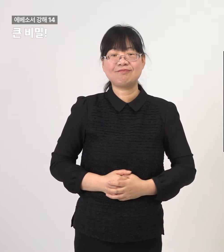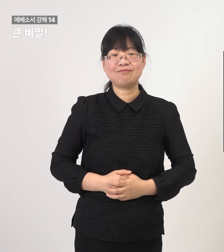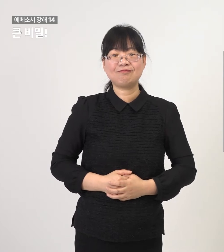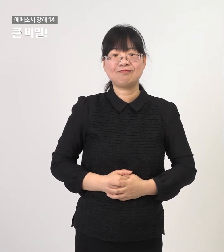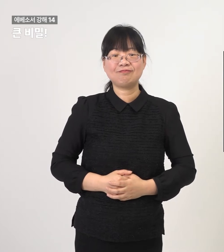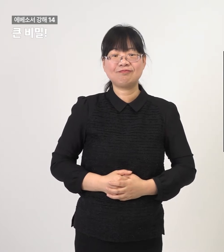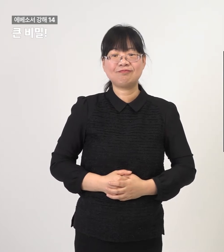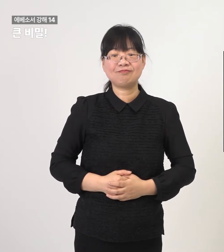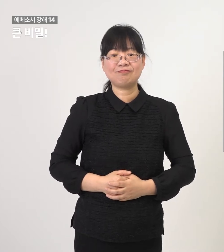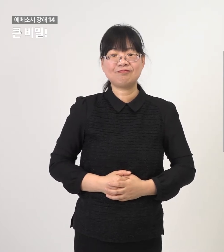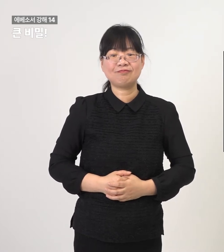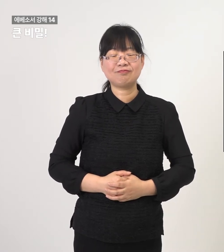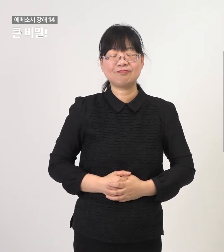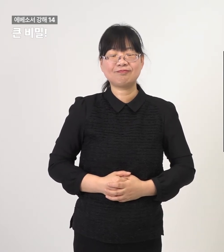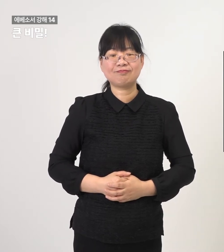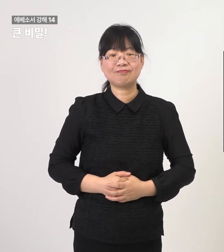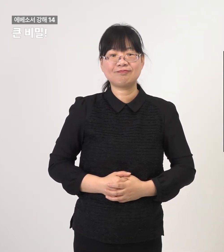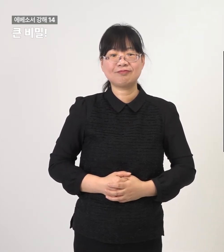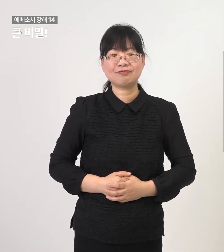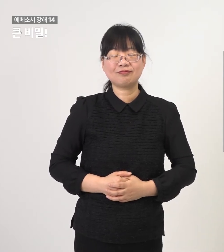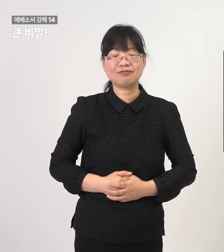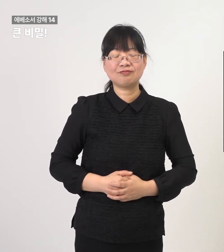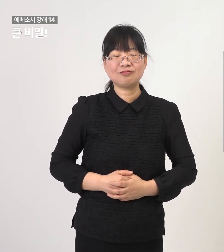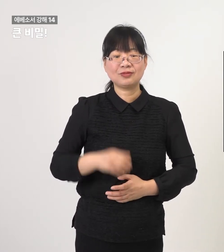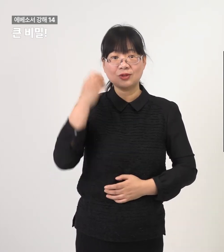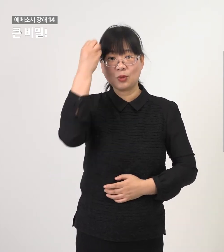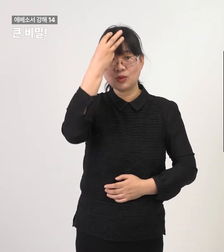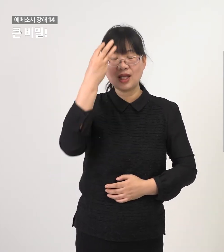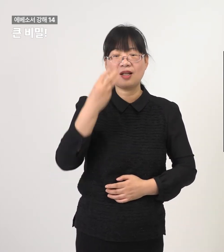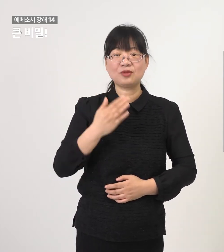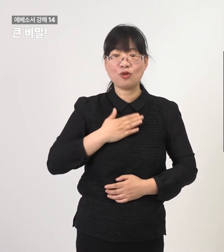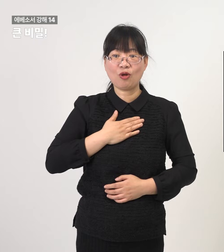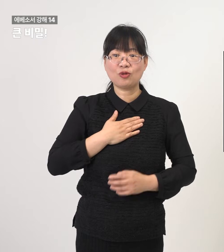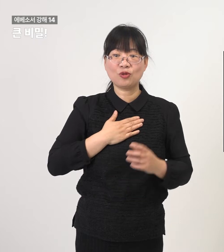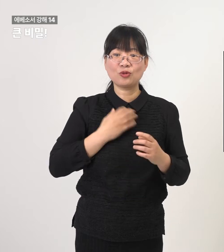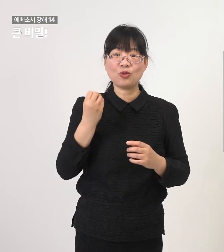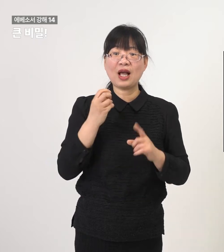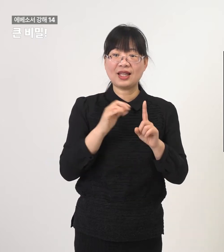따라갔는데 딱 고3이 저하고 2명이 있더라고요.